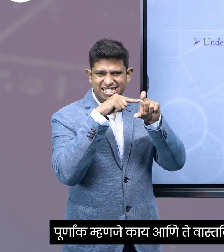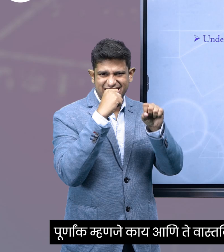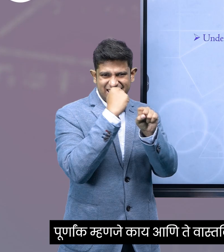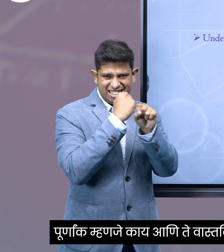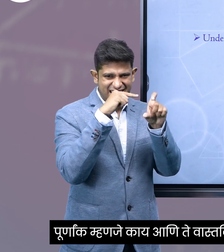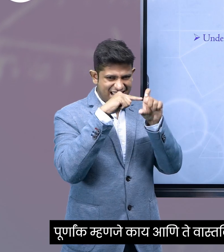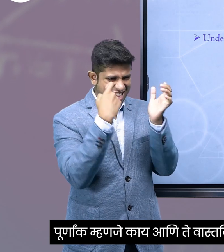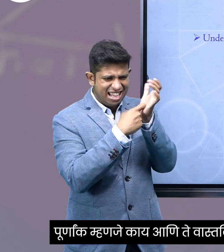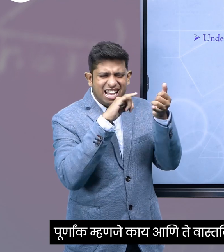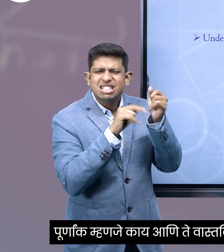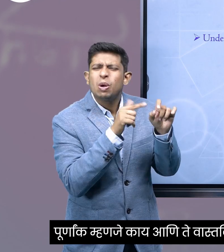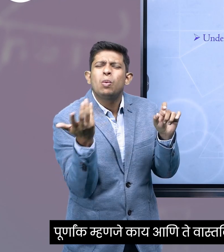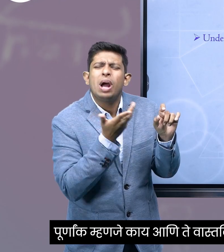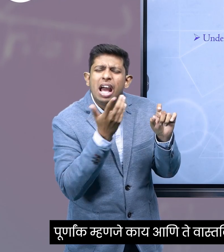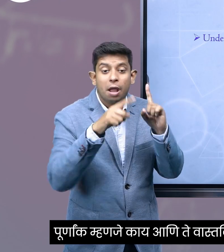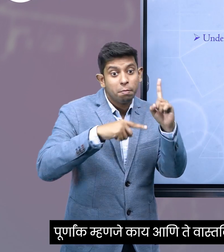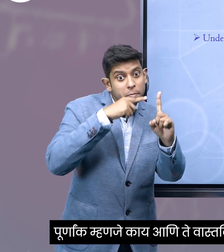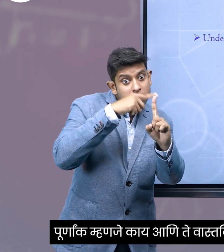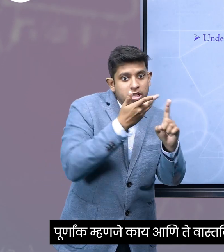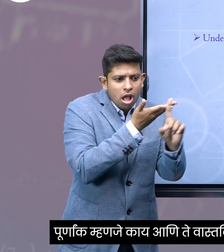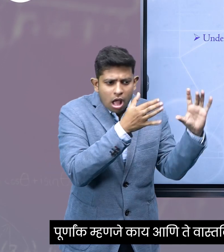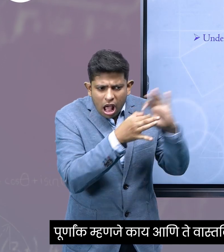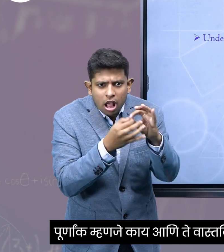आणि ते वास्तविक जीवनात कसे कार्य करतात हे समजून घ्या.